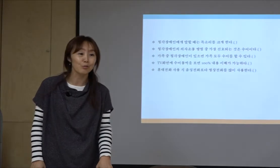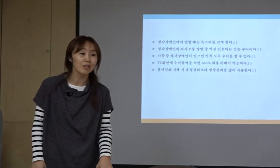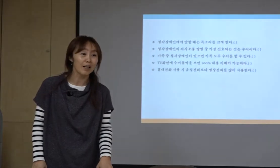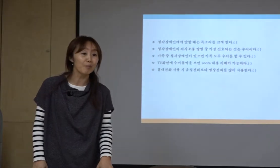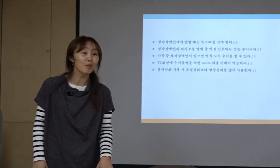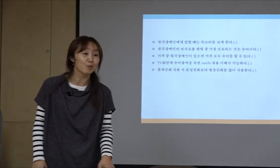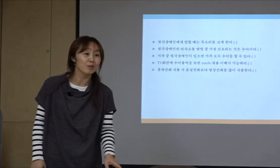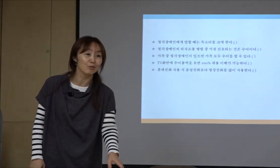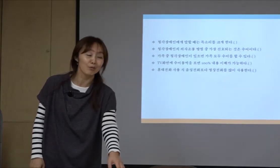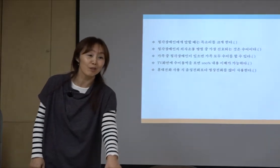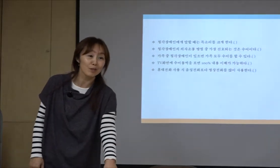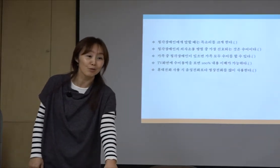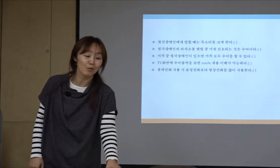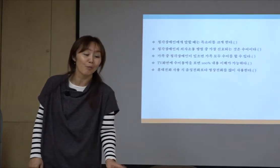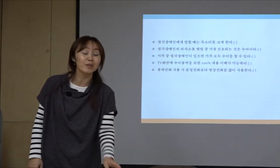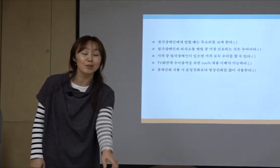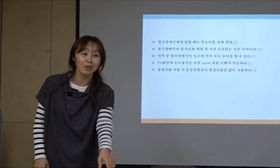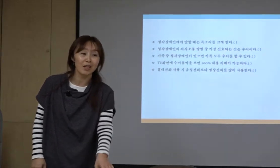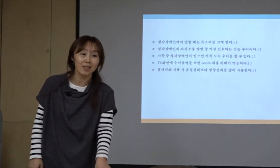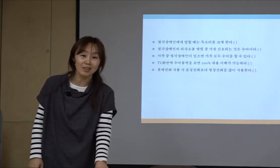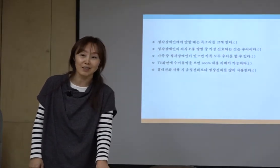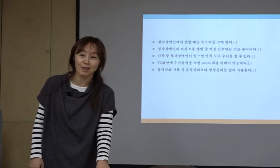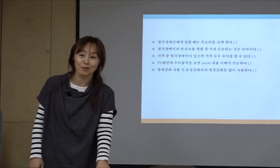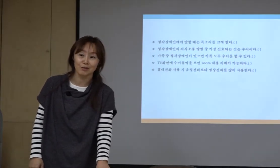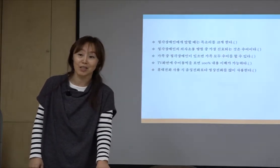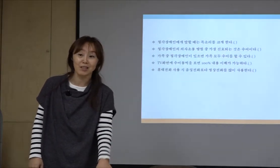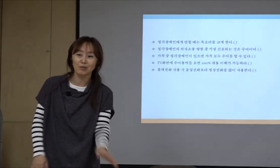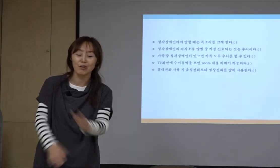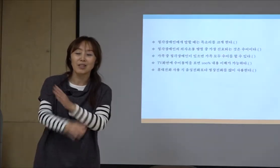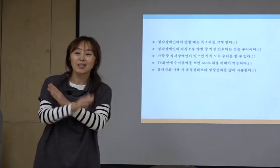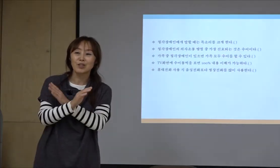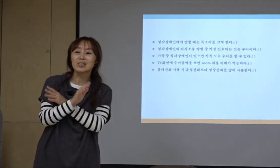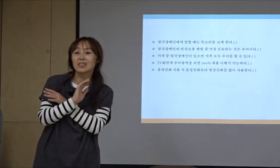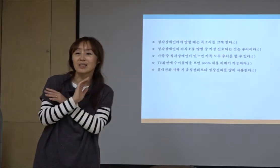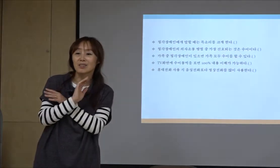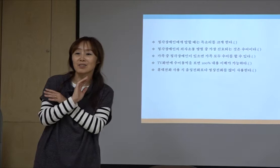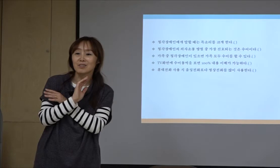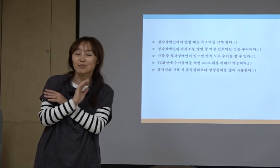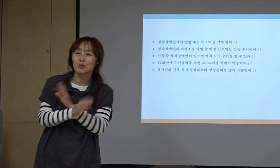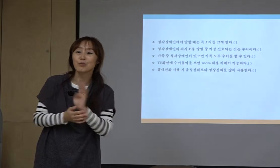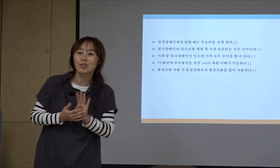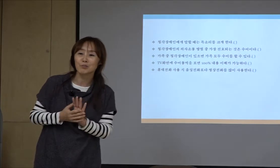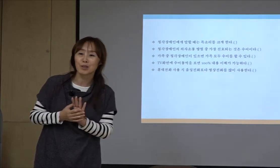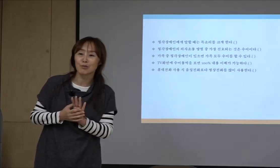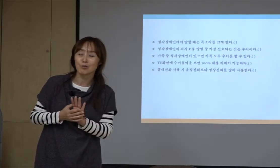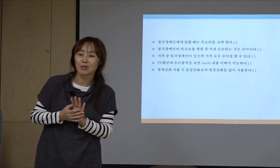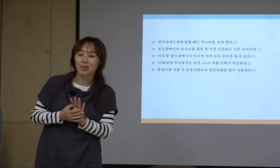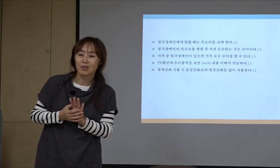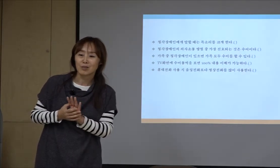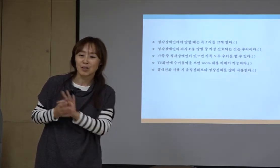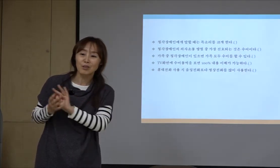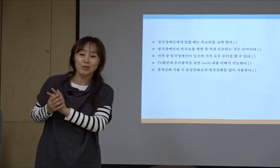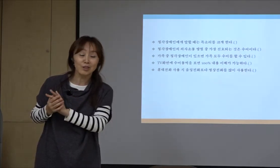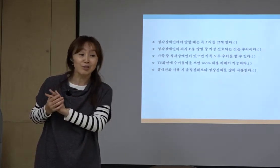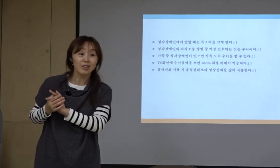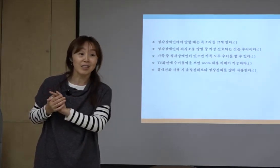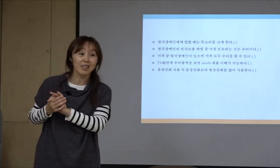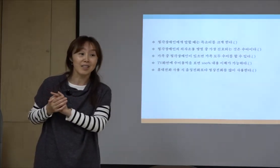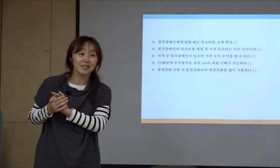농아인이 한 명이 오더라도 세워야 되는 거고 엎드려서 해야 된다고 이렇게 얘기를 해도 귀찮아요. 비용 지급되고 신경 써야 되고 이러니까 이제